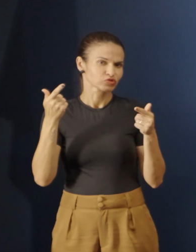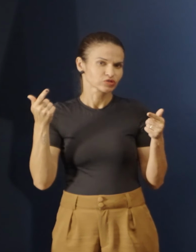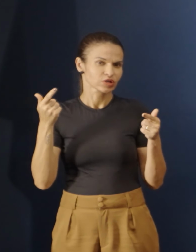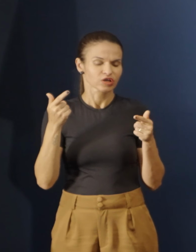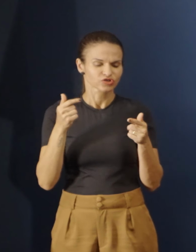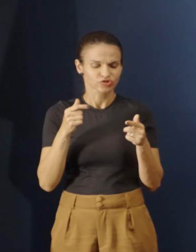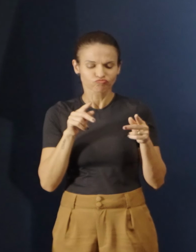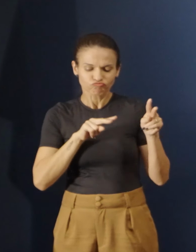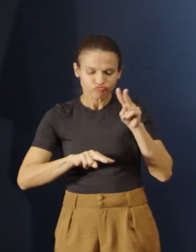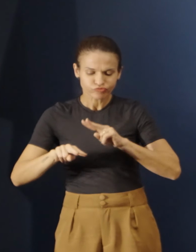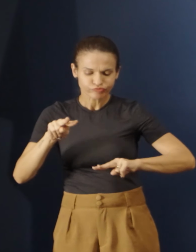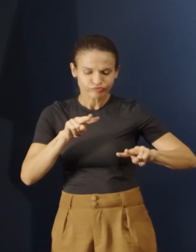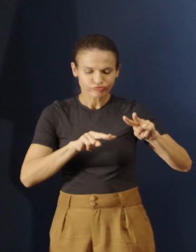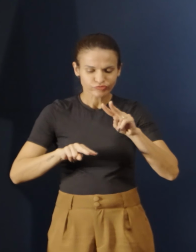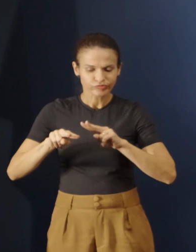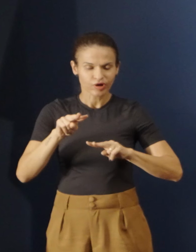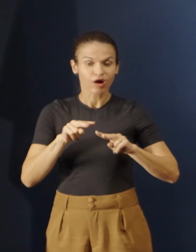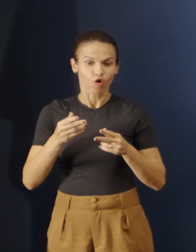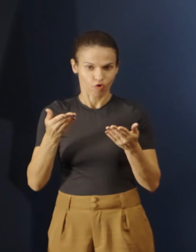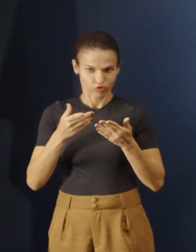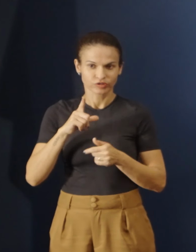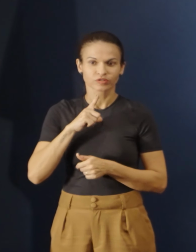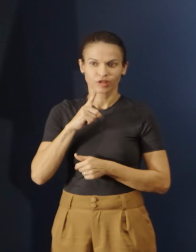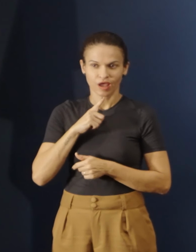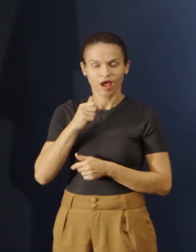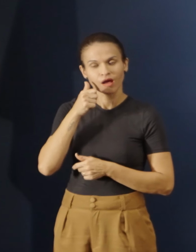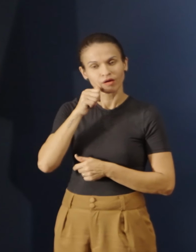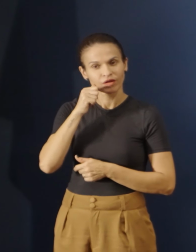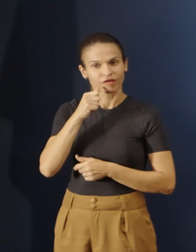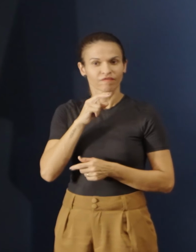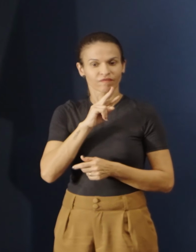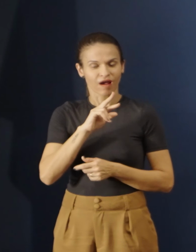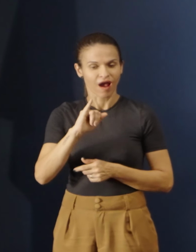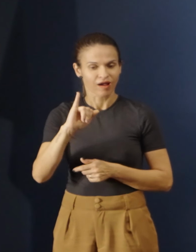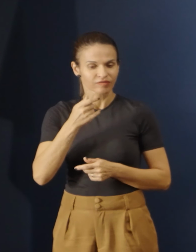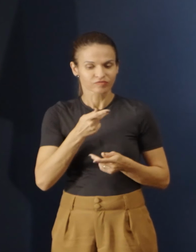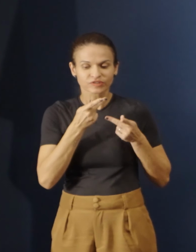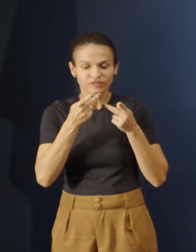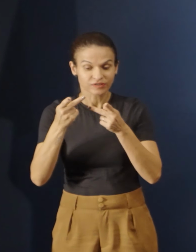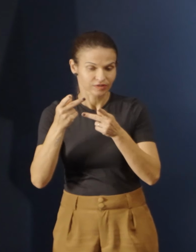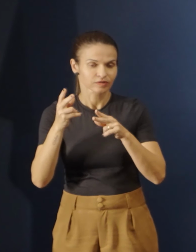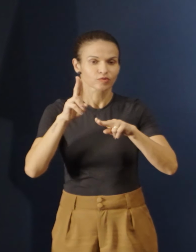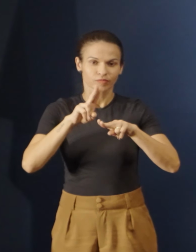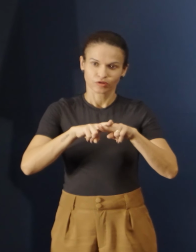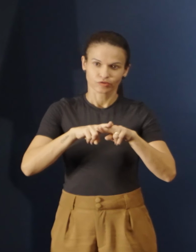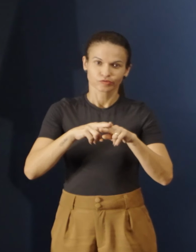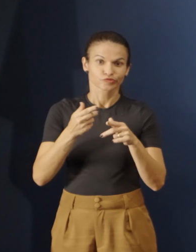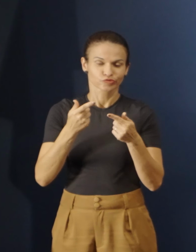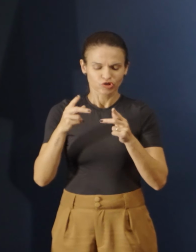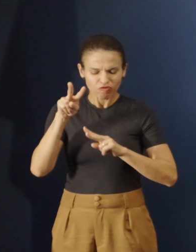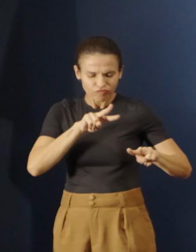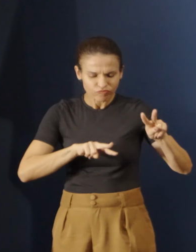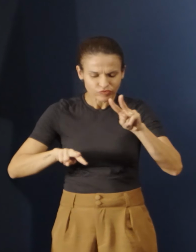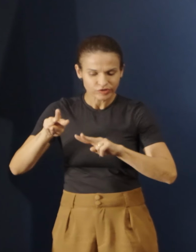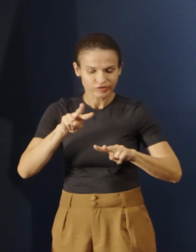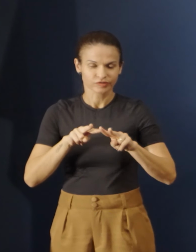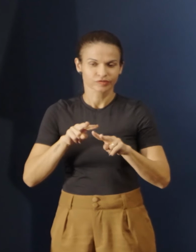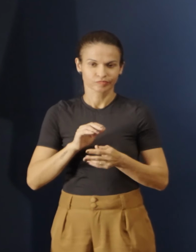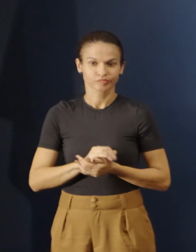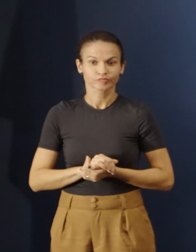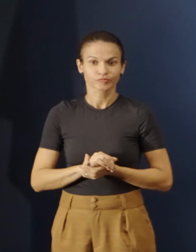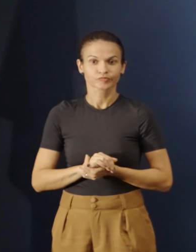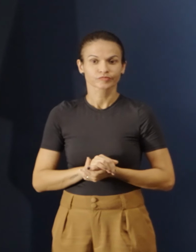revista íntima que hoje tem, quando as mulheres vão fazer visita a alguém dentro dos presídios, não existia revista íntima. Ele dava para